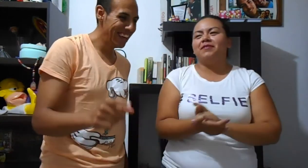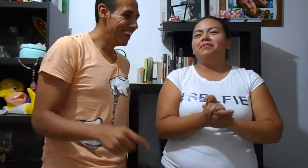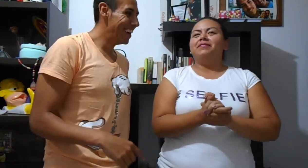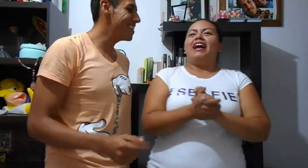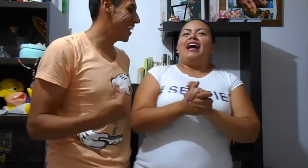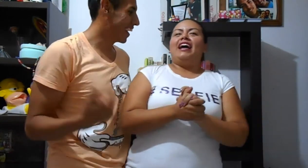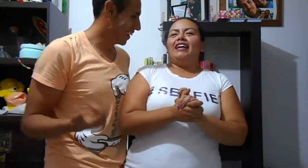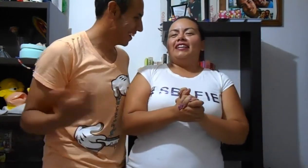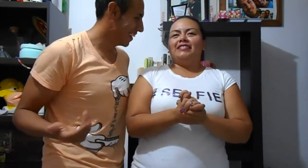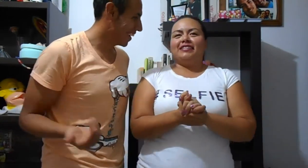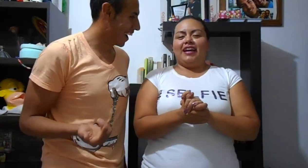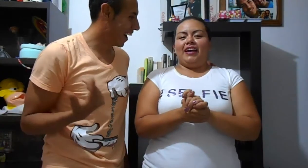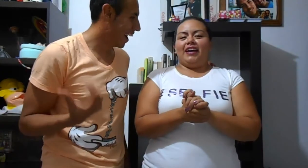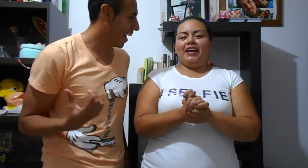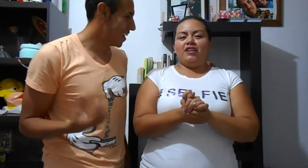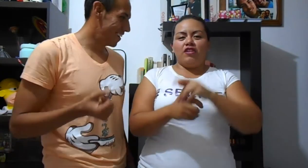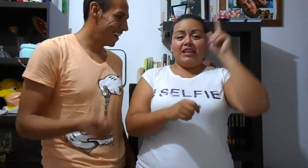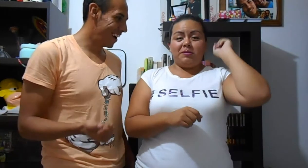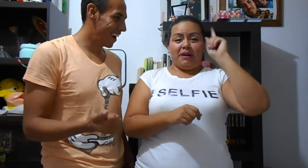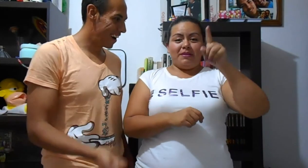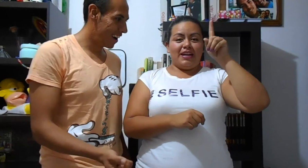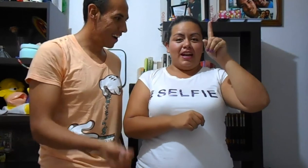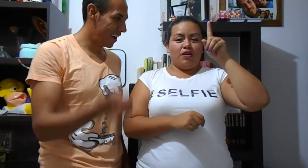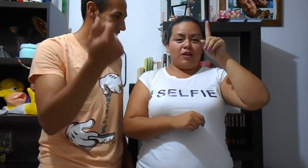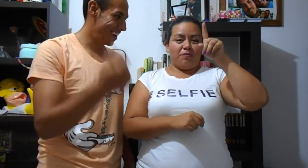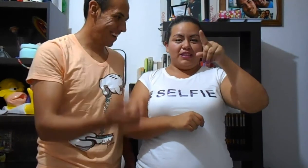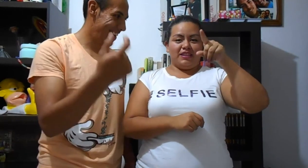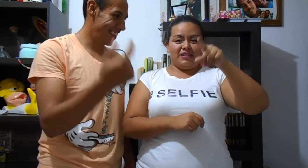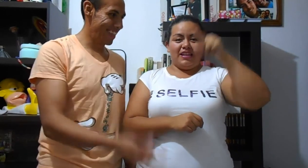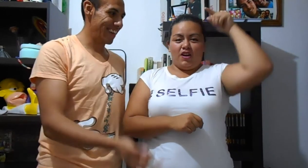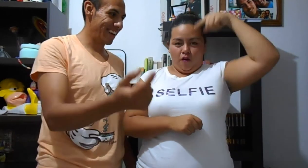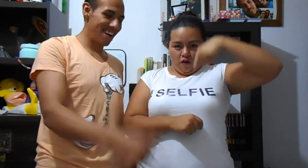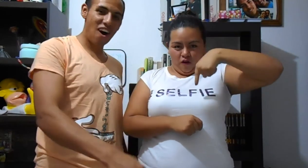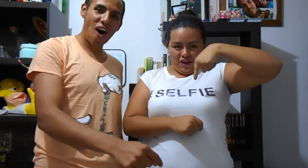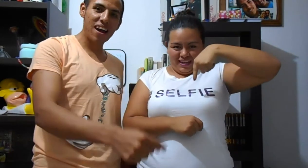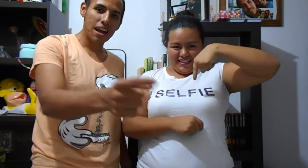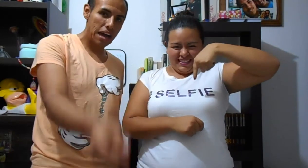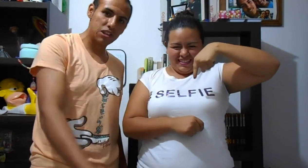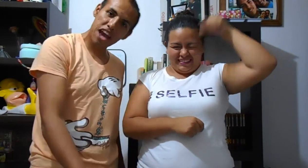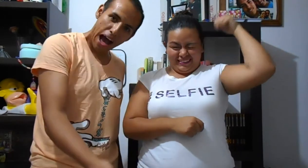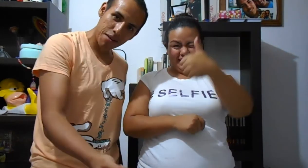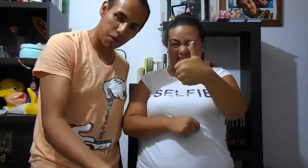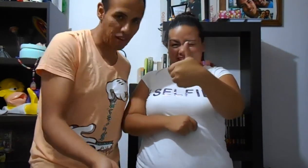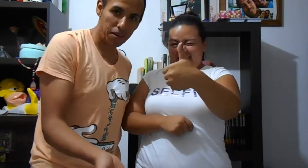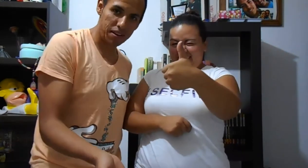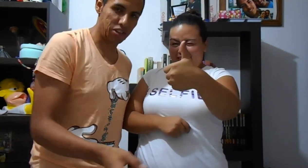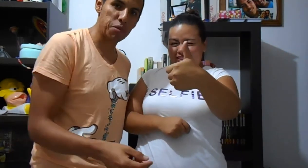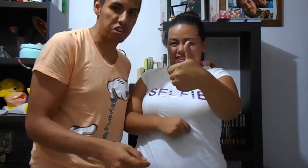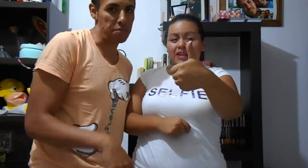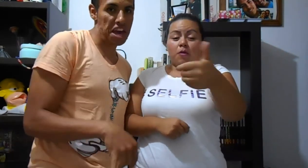error. Échale. No dejes para mañana lo que puedes hacer hoy. ¡Hazlo ya! Por favor, es como llame ya.